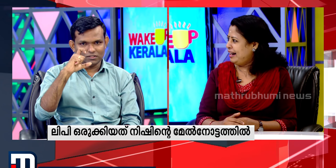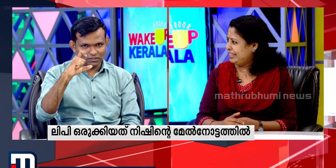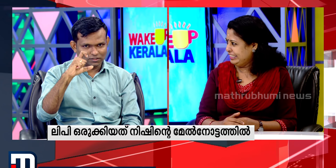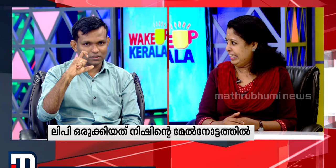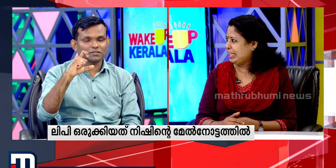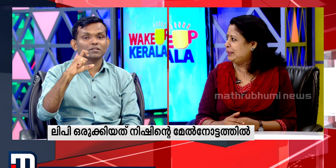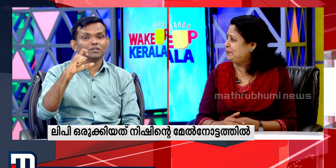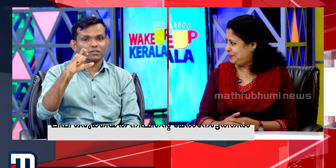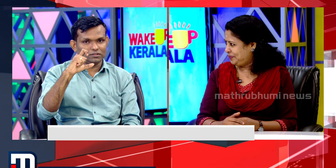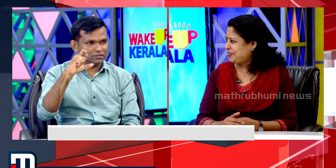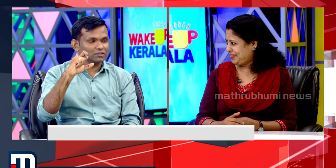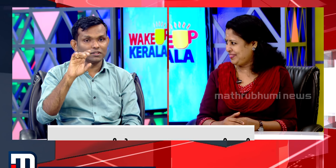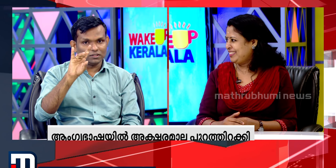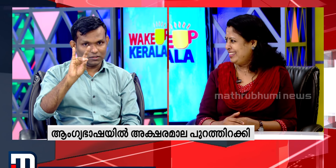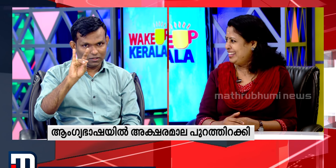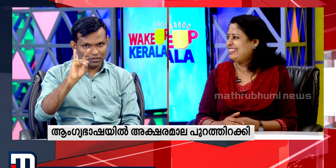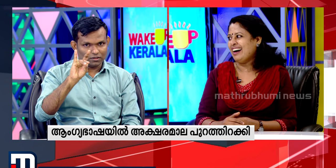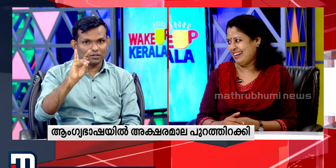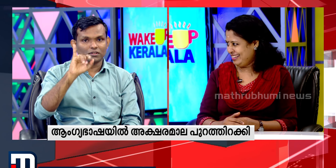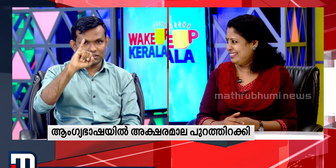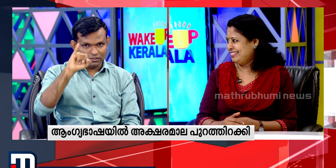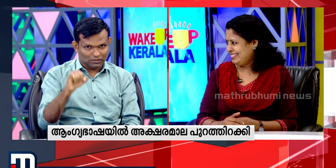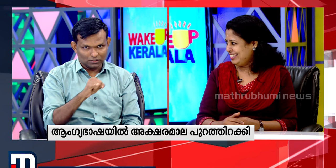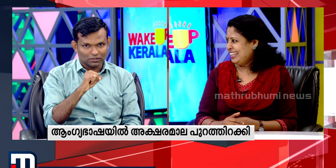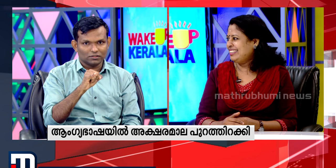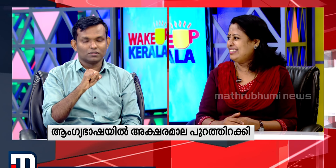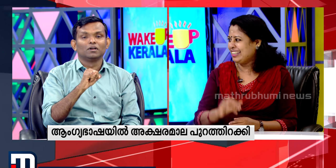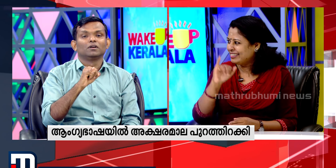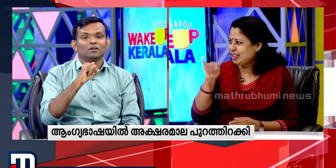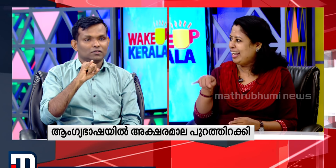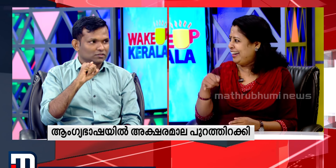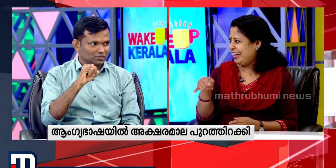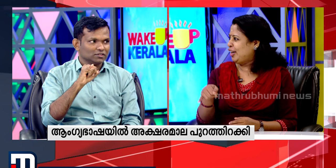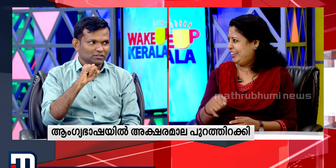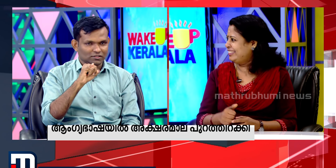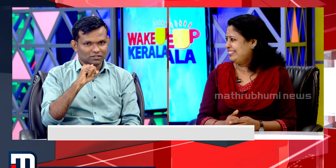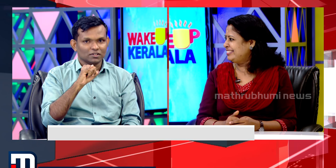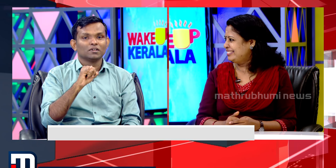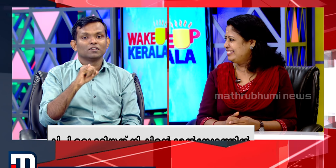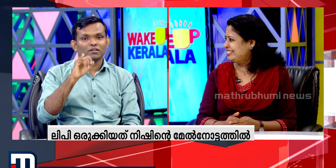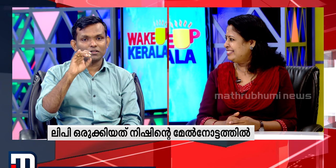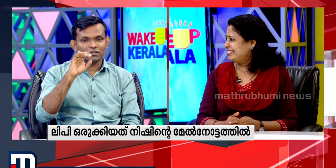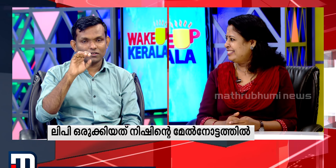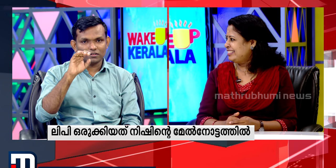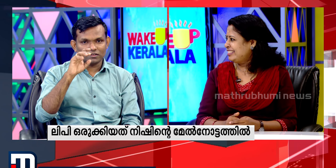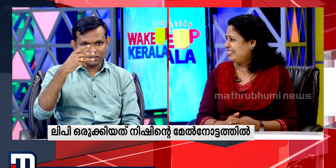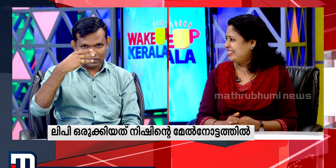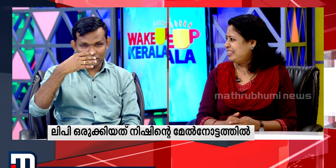ഇതാണ് മാ ഇത് ദീർഘം ത ഇത് തൃ എന്നുള്ള അടയാളമാണ്